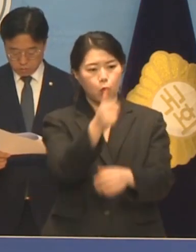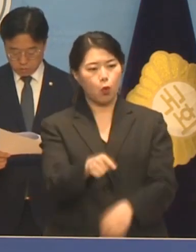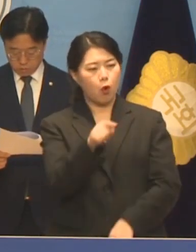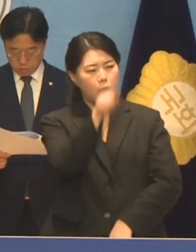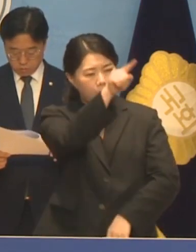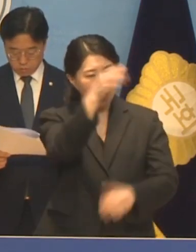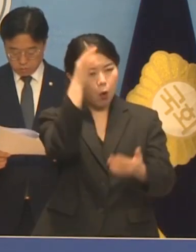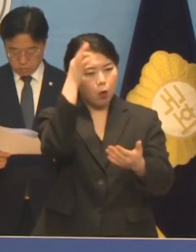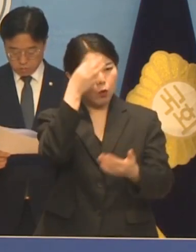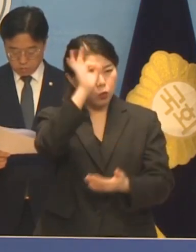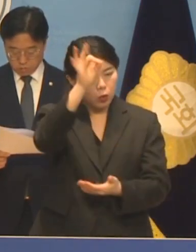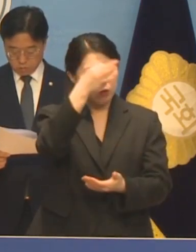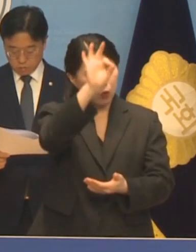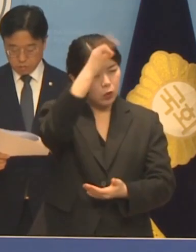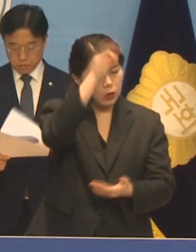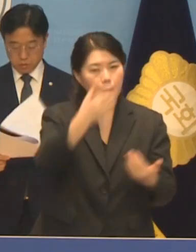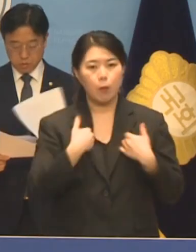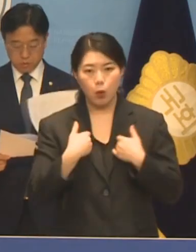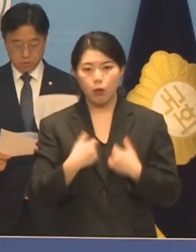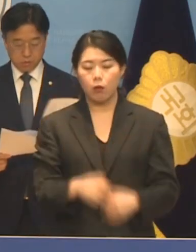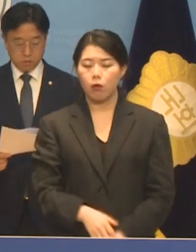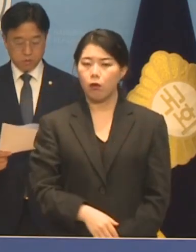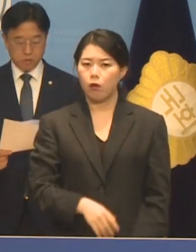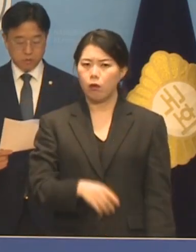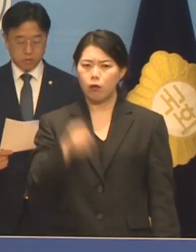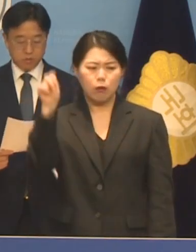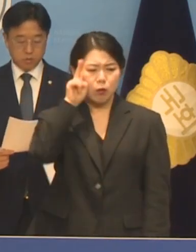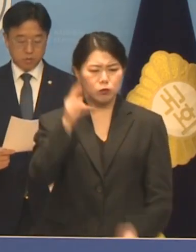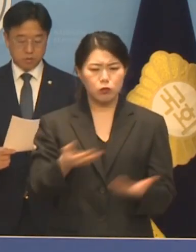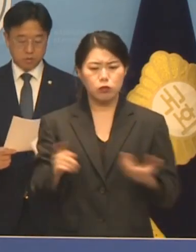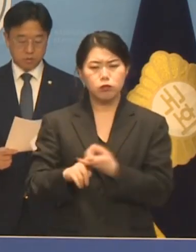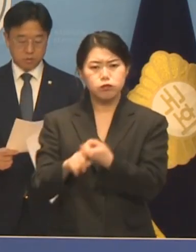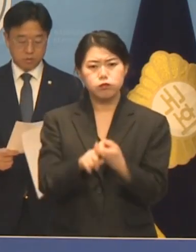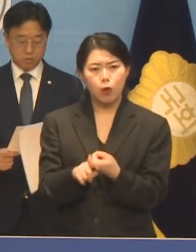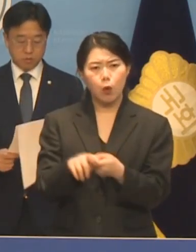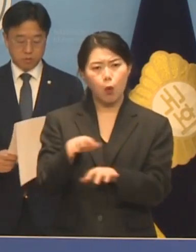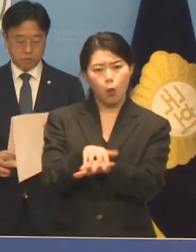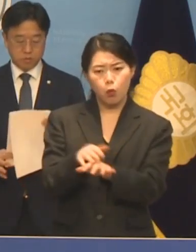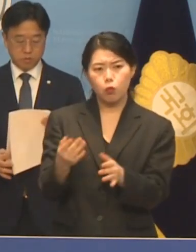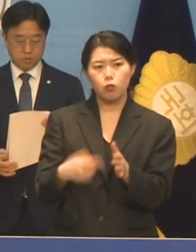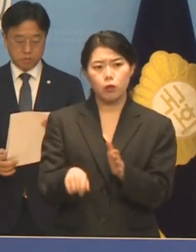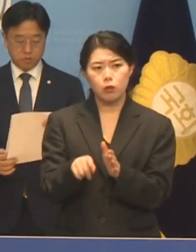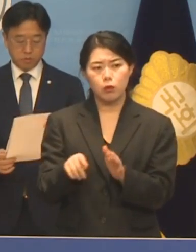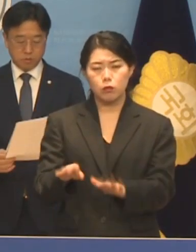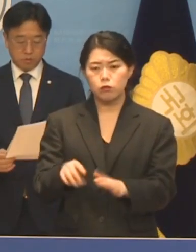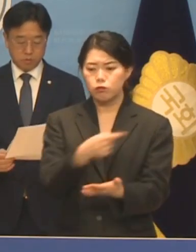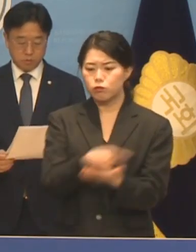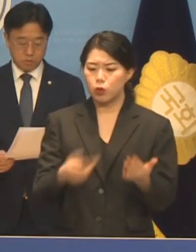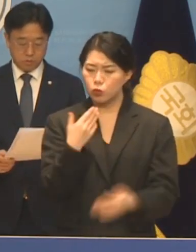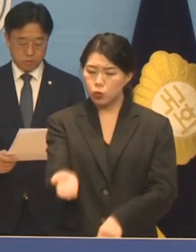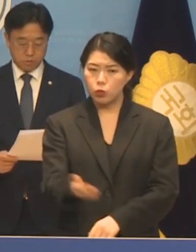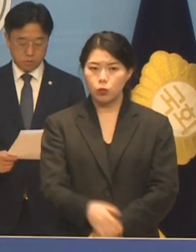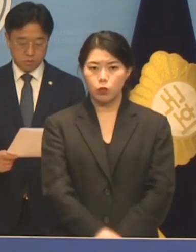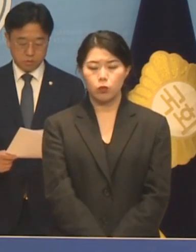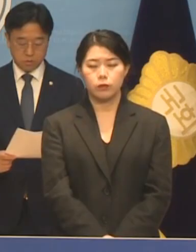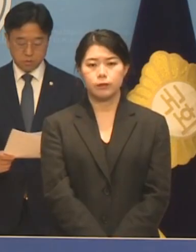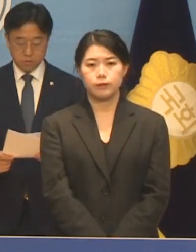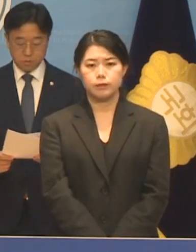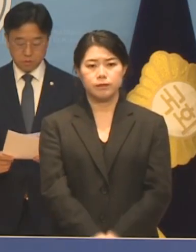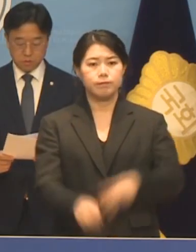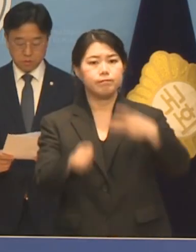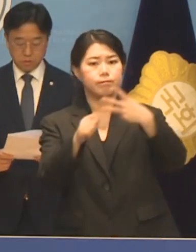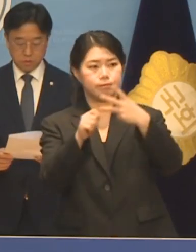규칙까지 만들어가며 노동조합 활동을 막는 것, 노동조합의 업무를 위한 정당한 행위를 이유로 근로자에게 불이익을 주는 행위입니다.